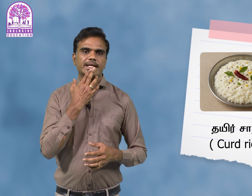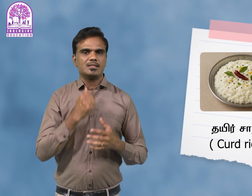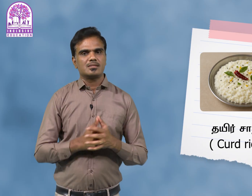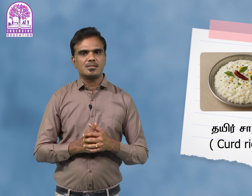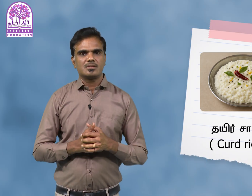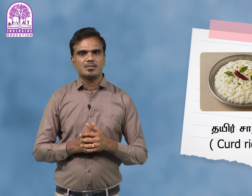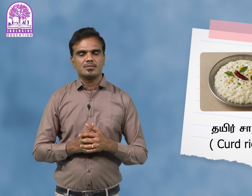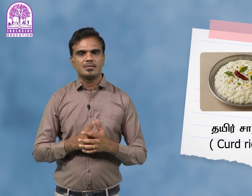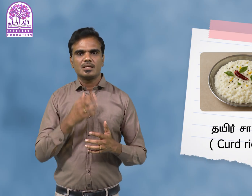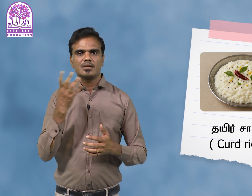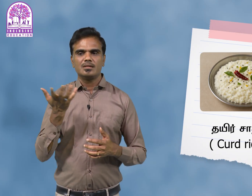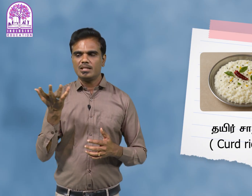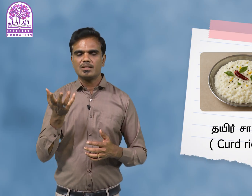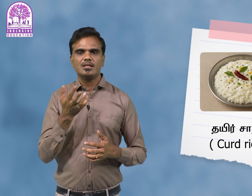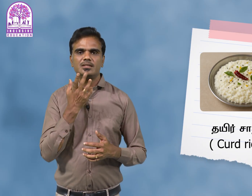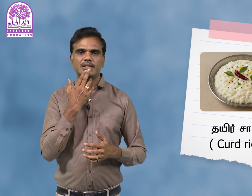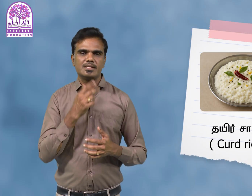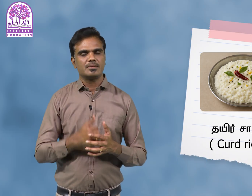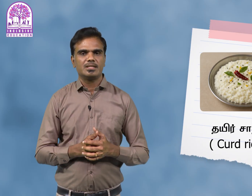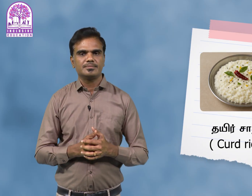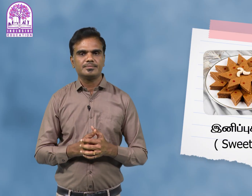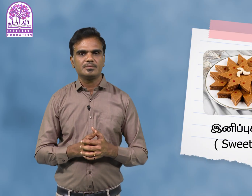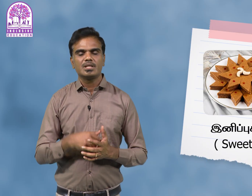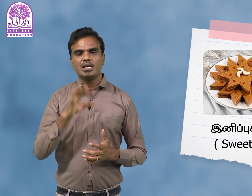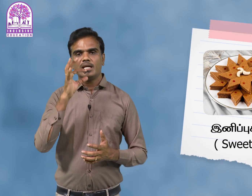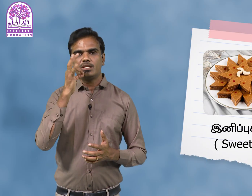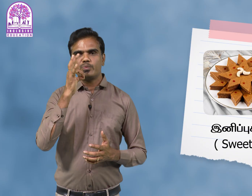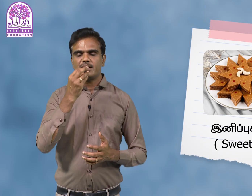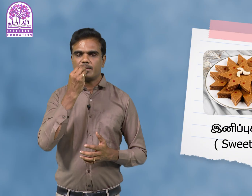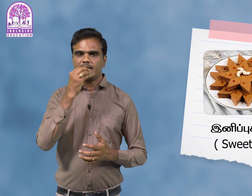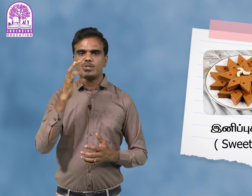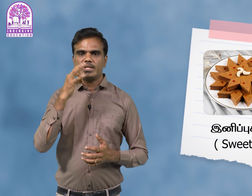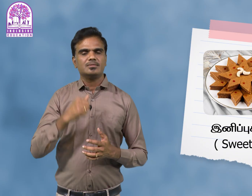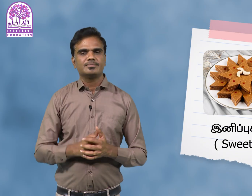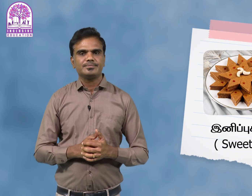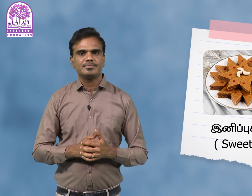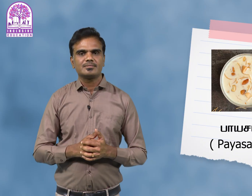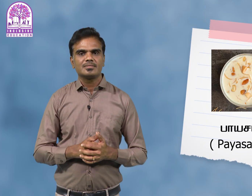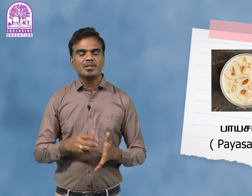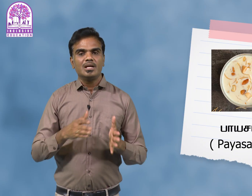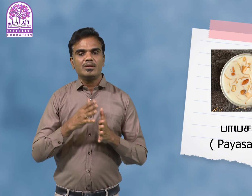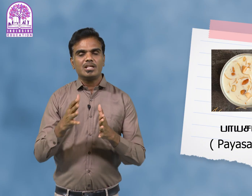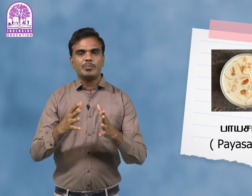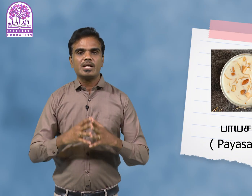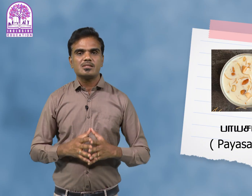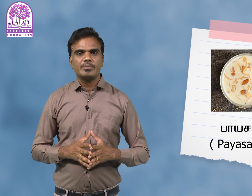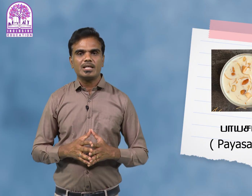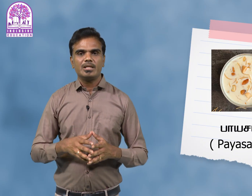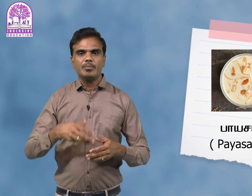ரைஸ், கேர்டு ரைஸ் சாப்பிட்டேன். இது ஸ்வீட் சாப்பிட்டேன், ஸ்வீட். இதில் வந்து நீங்கள் பாயசம் சாப்பிட்டீங்க அப்படின்னா